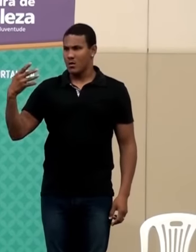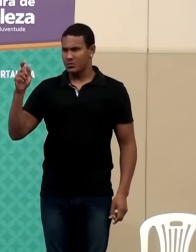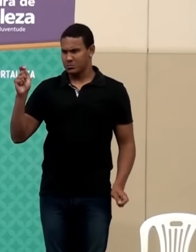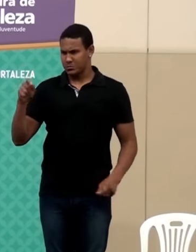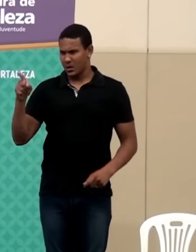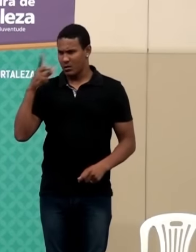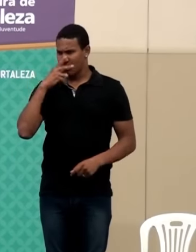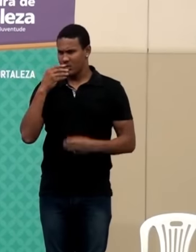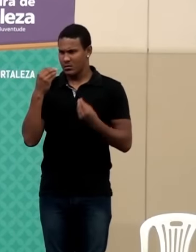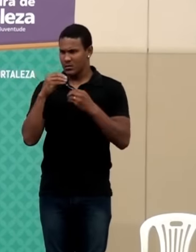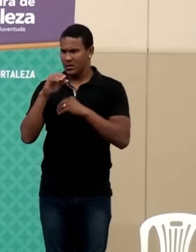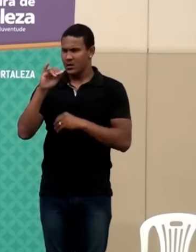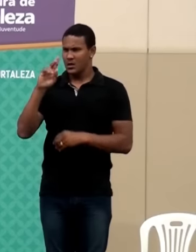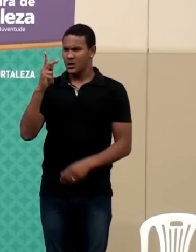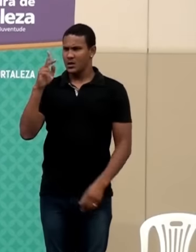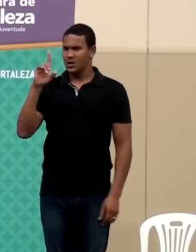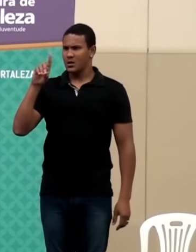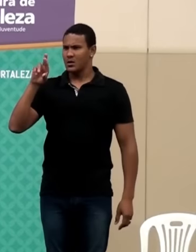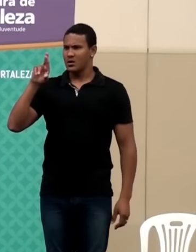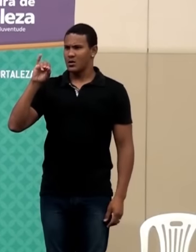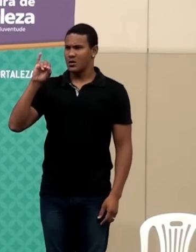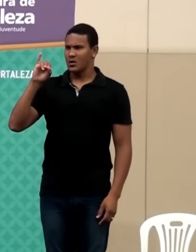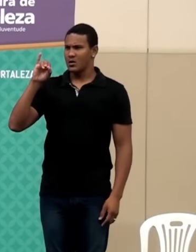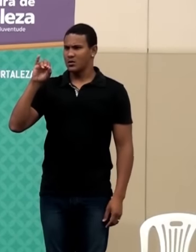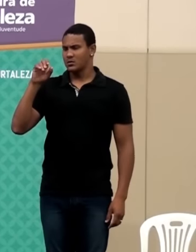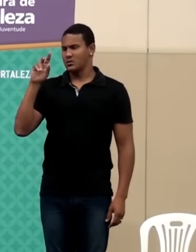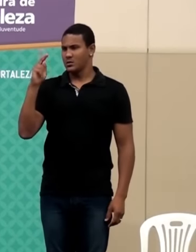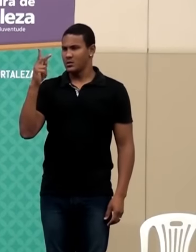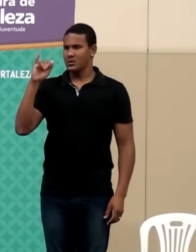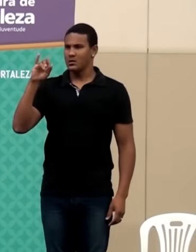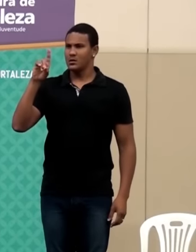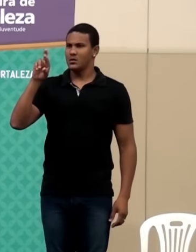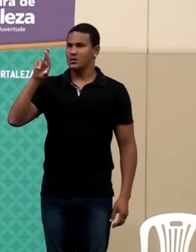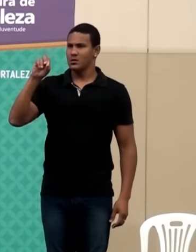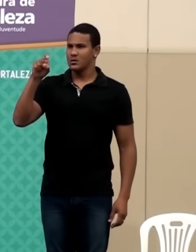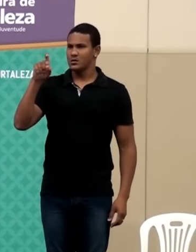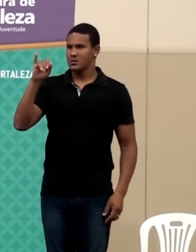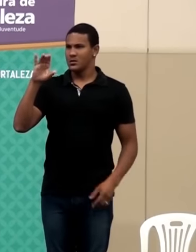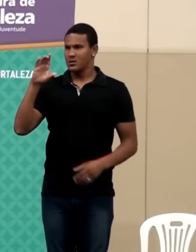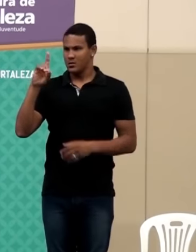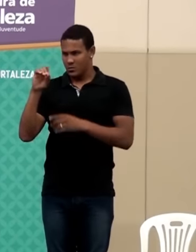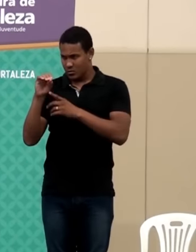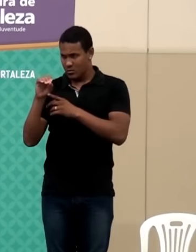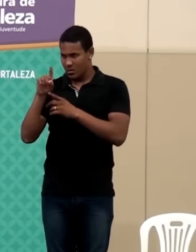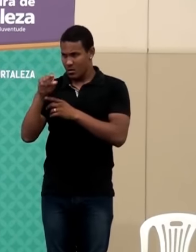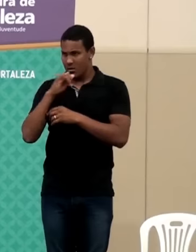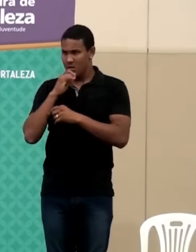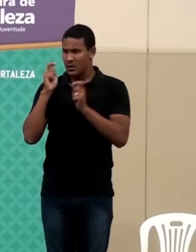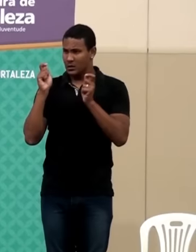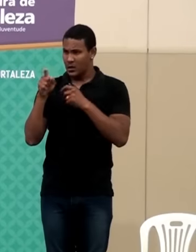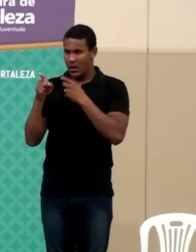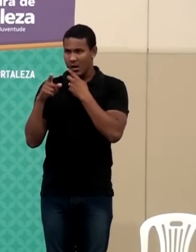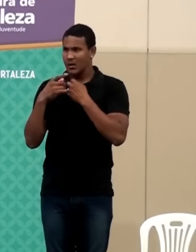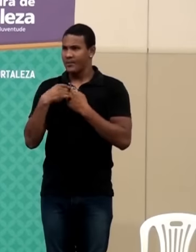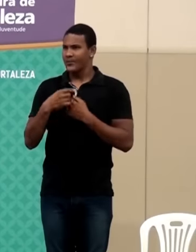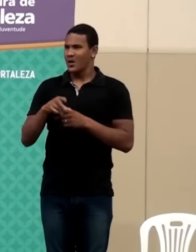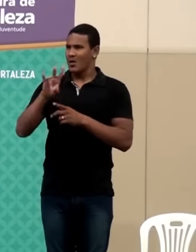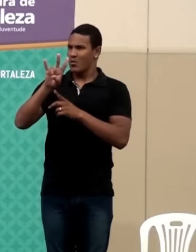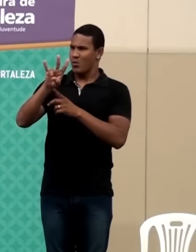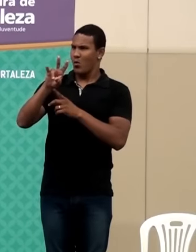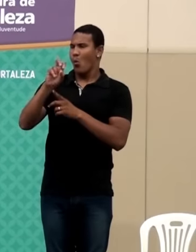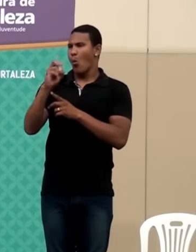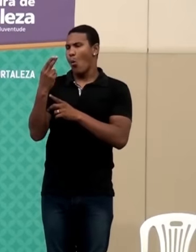Poderia também. Você tanto pode trabalhar com o algarismo romano para indicar a carga, como você também pode